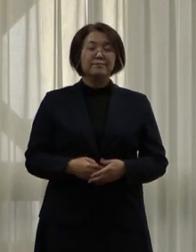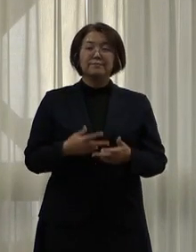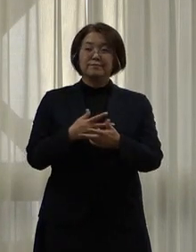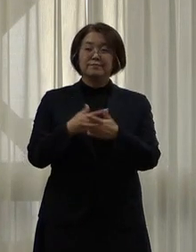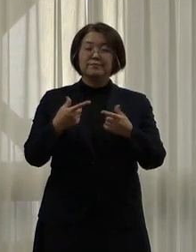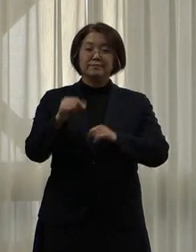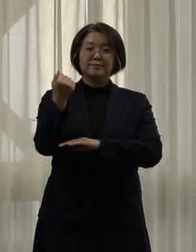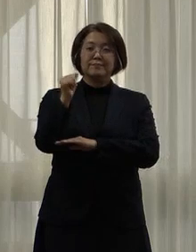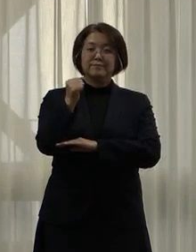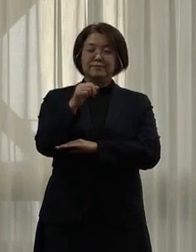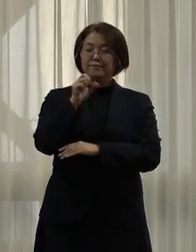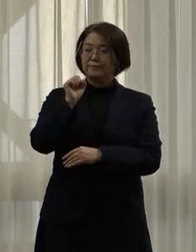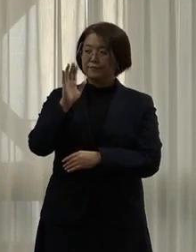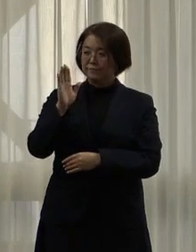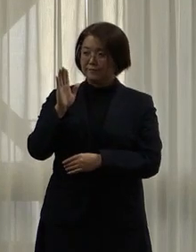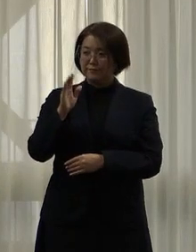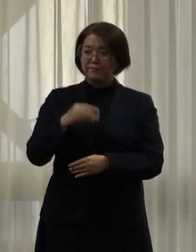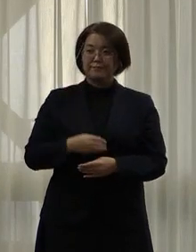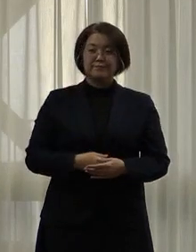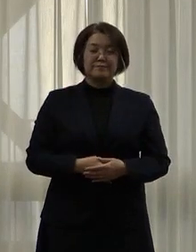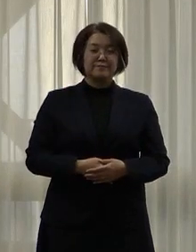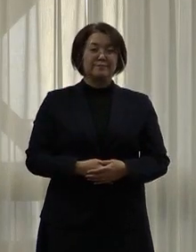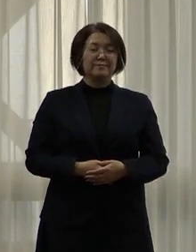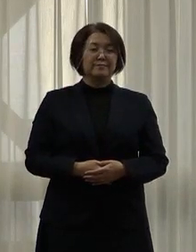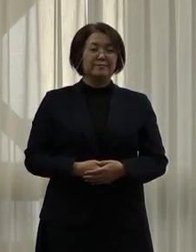北日本支部吉本です。よろしくお願いします。 はい。